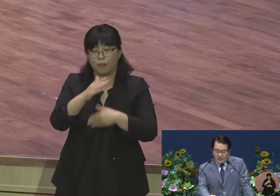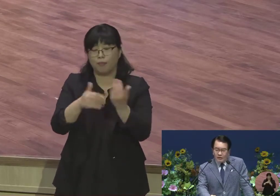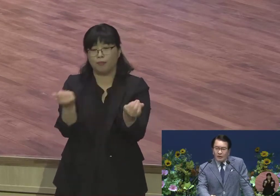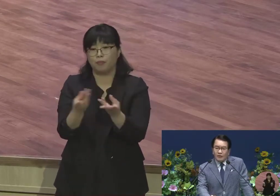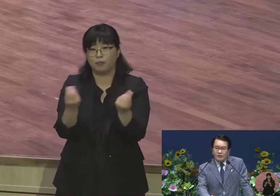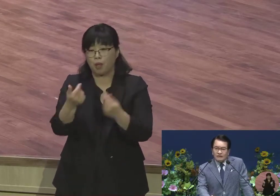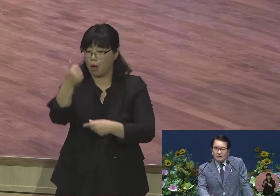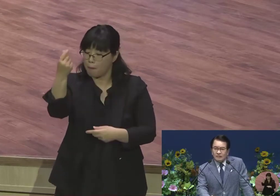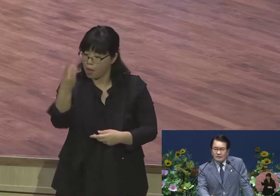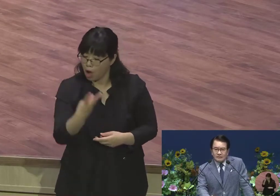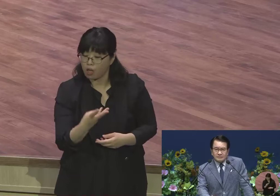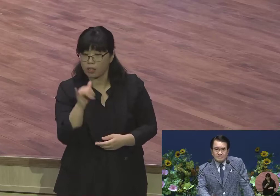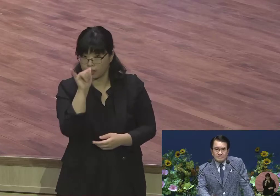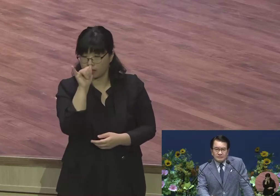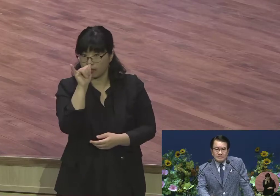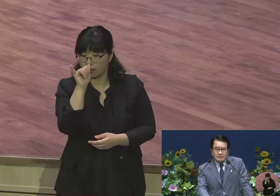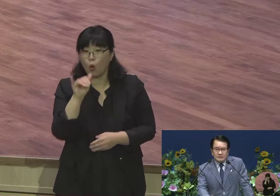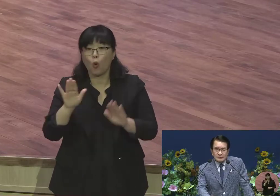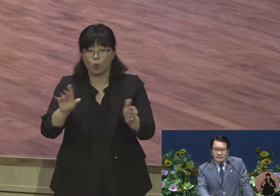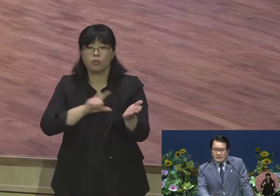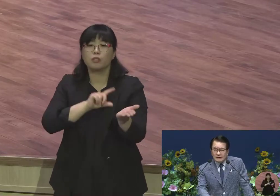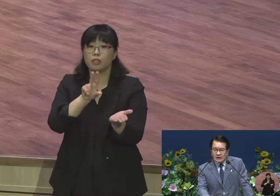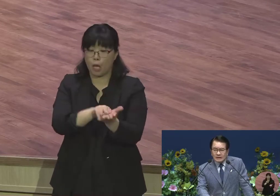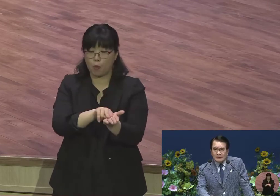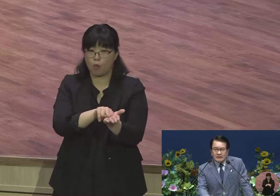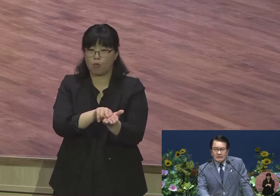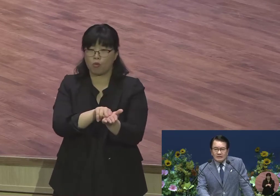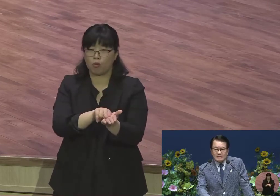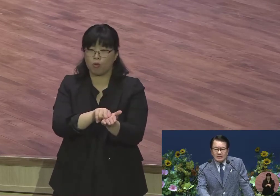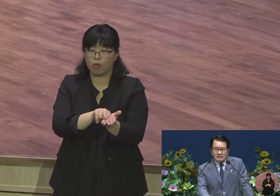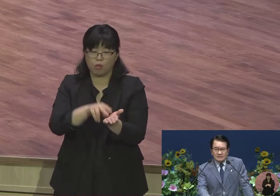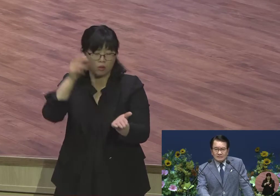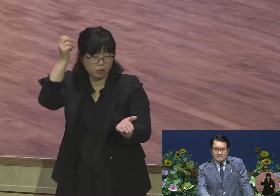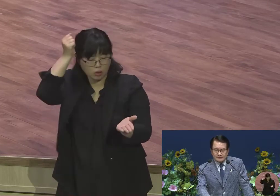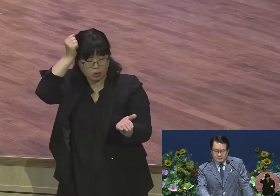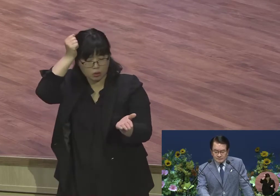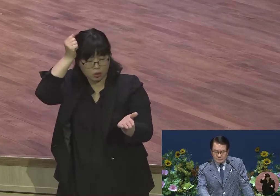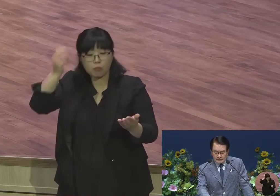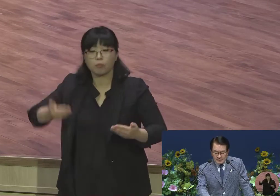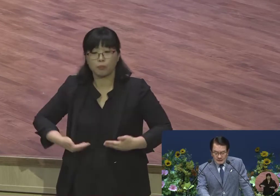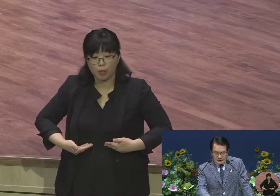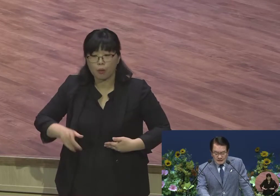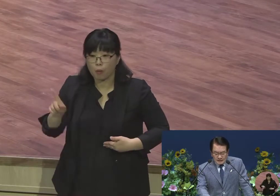그것이 바로 오늘 제목이에요. 은약이 이끄는 가정.